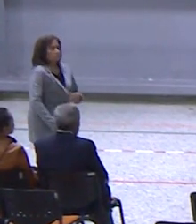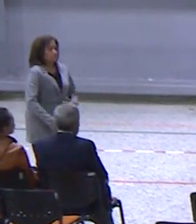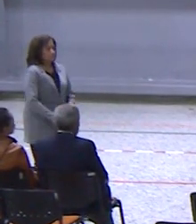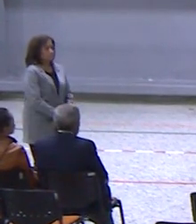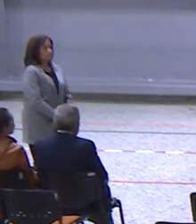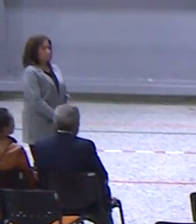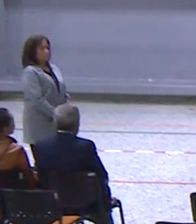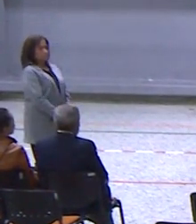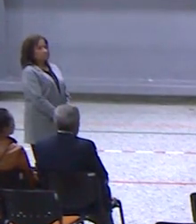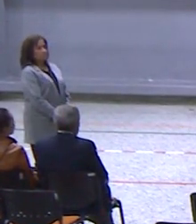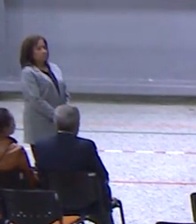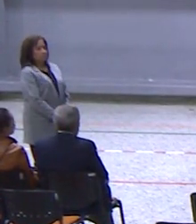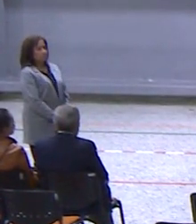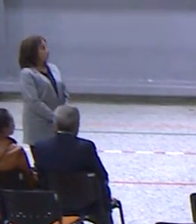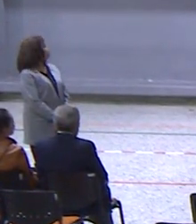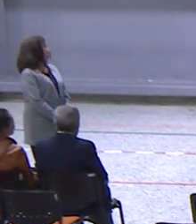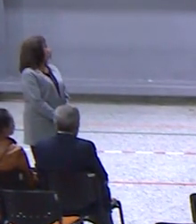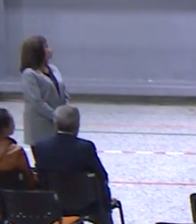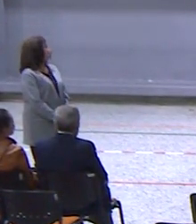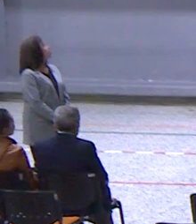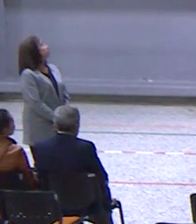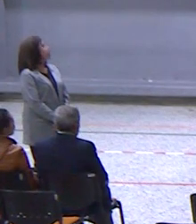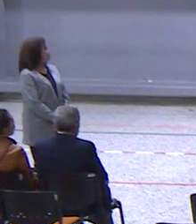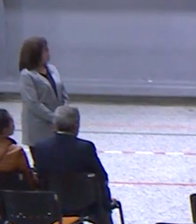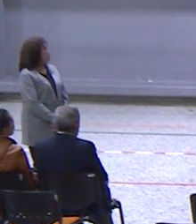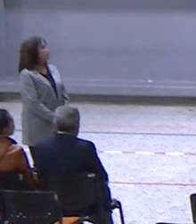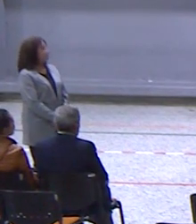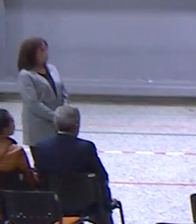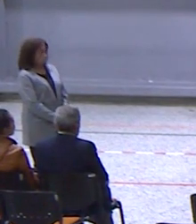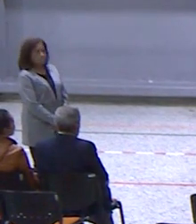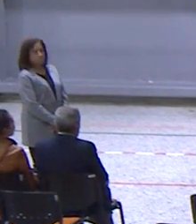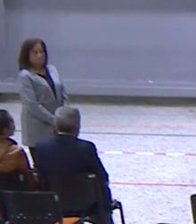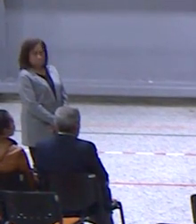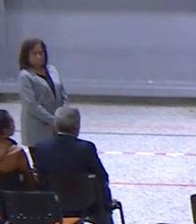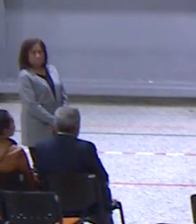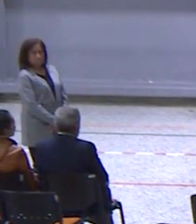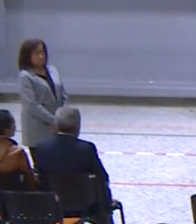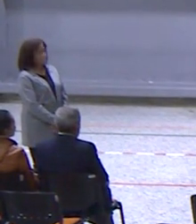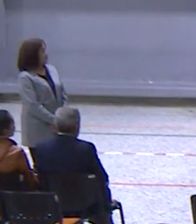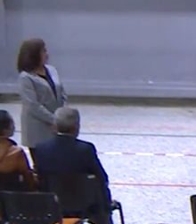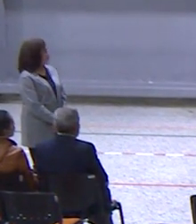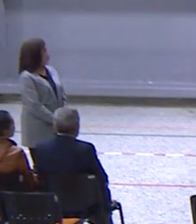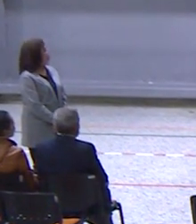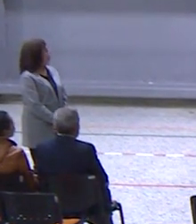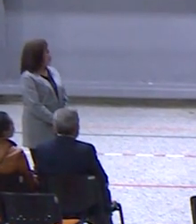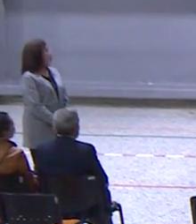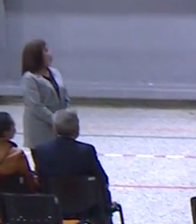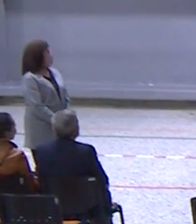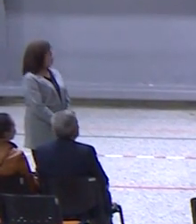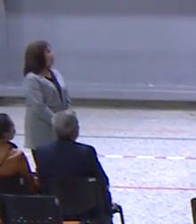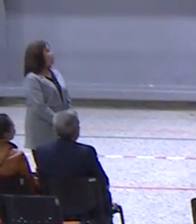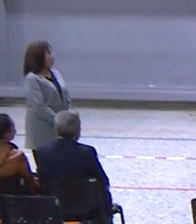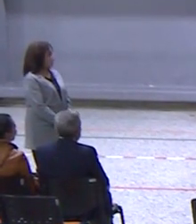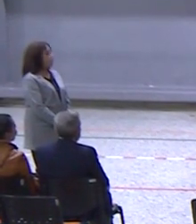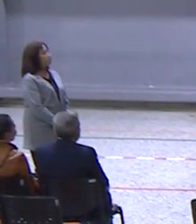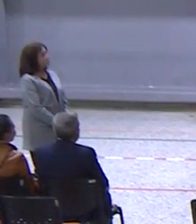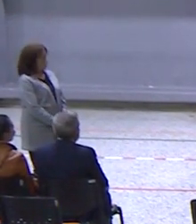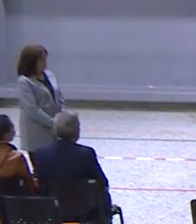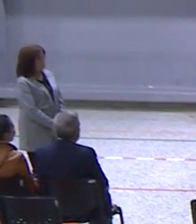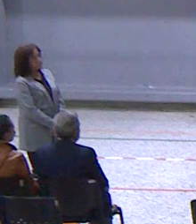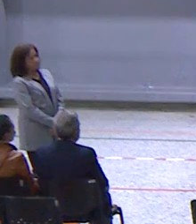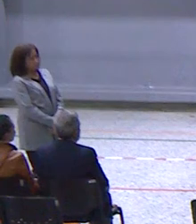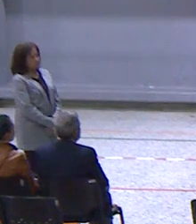se constituya incluso en retos de ese mar de fueguitos de no dejar apagar si